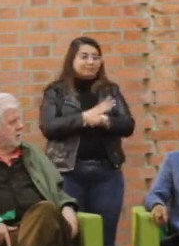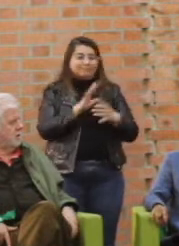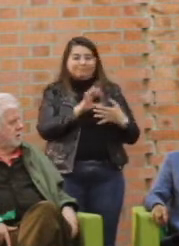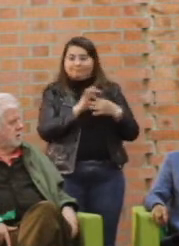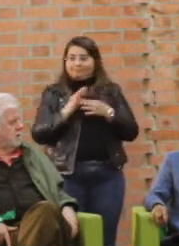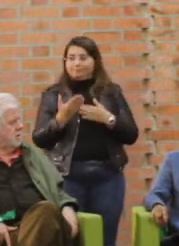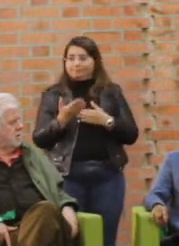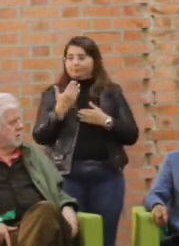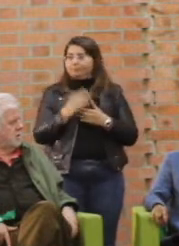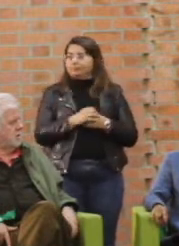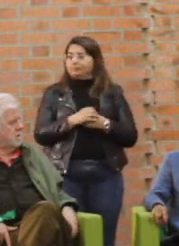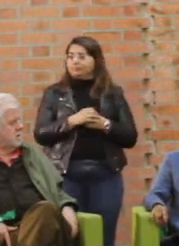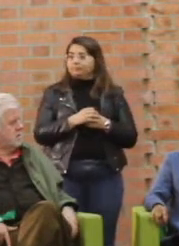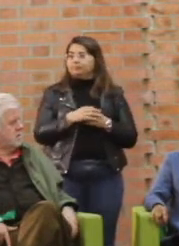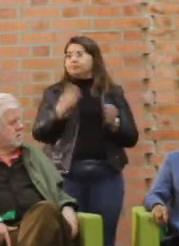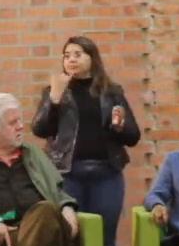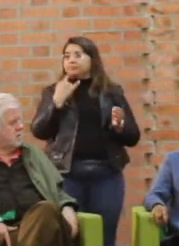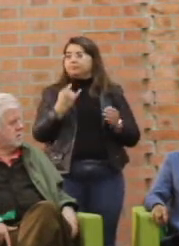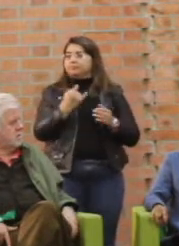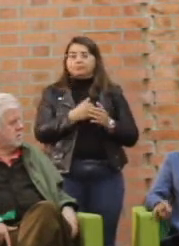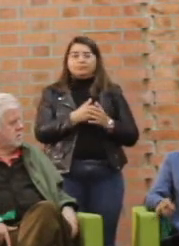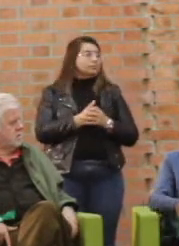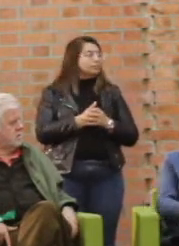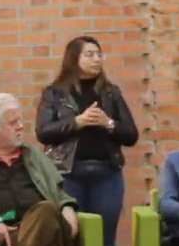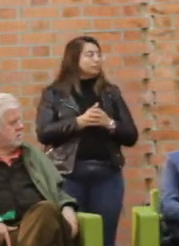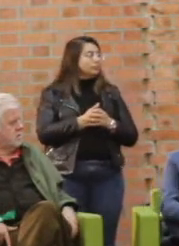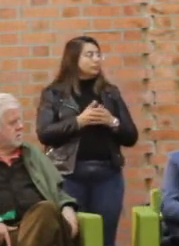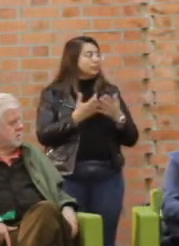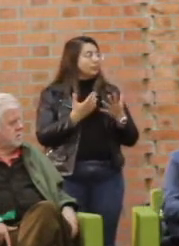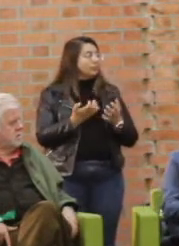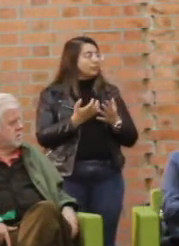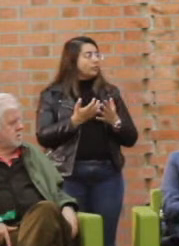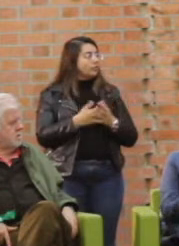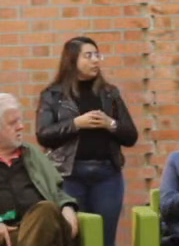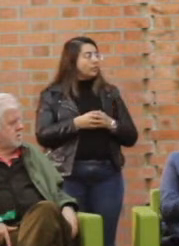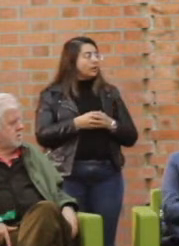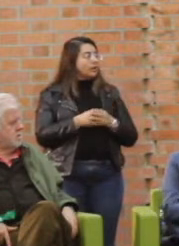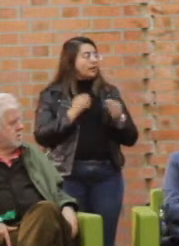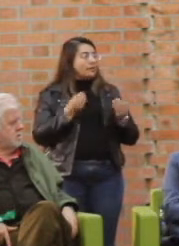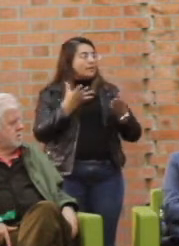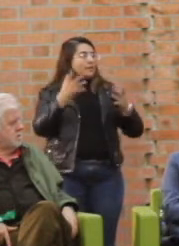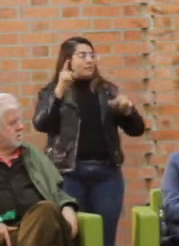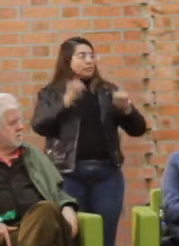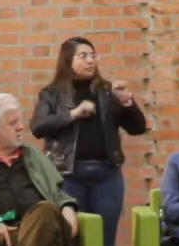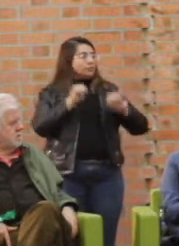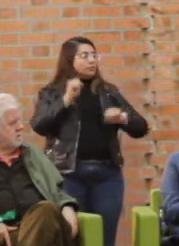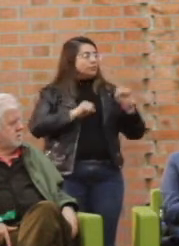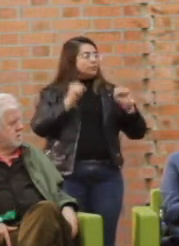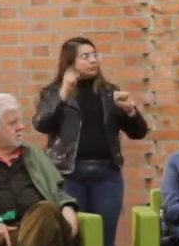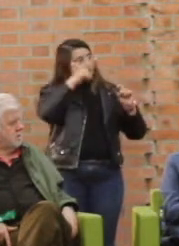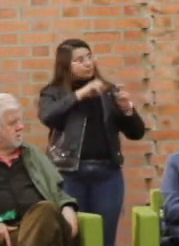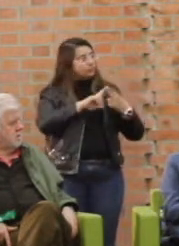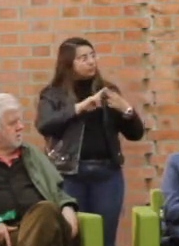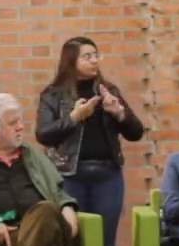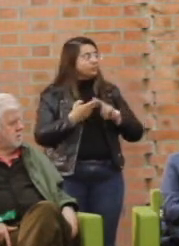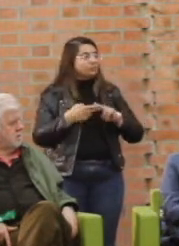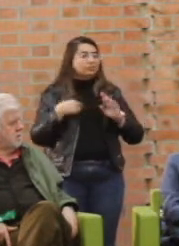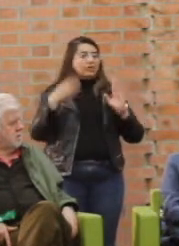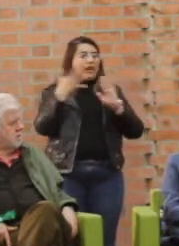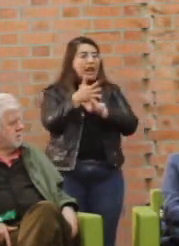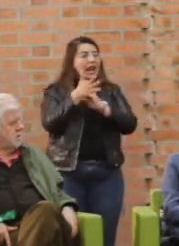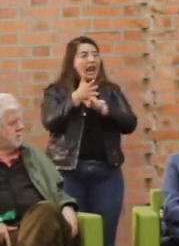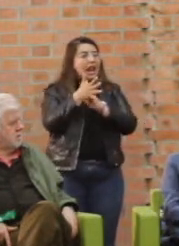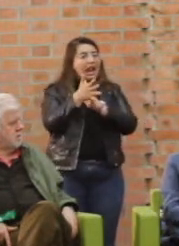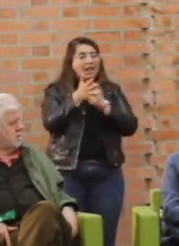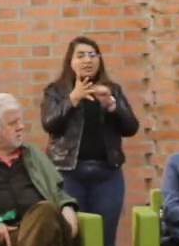es de desde lo hermano entonces yo creo que ahí hay unas hay unas posibilidades que tienen que ver con las narrativas y